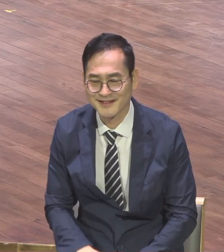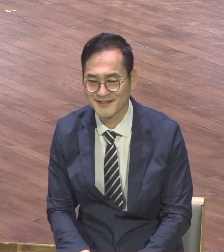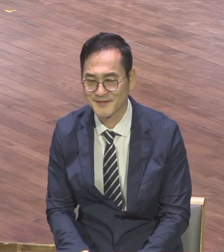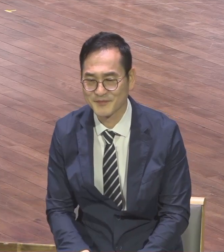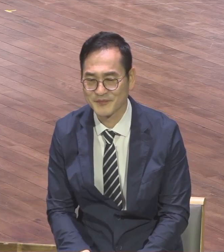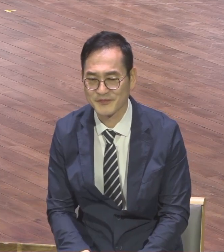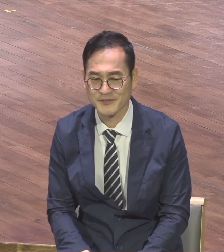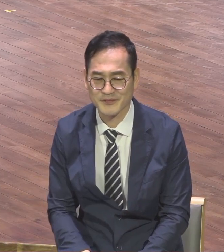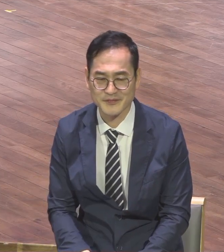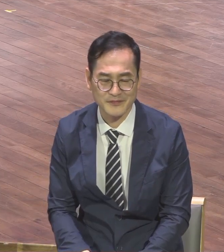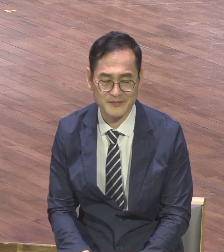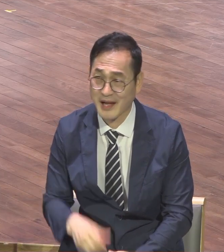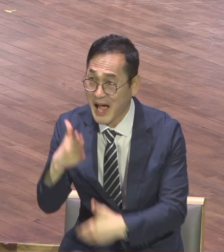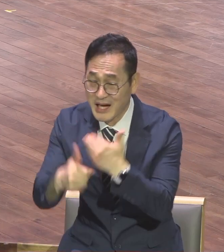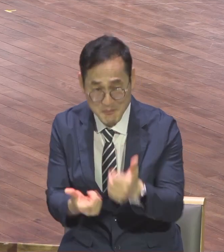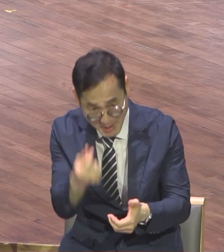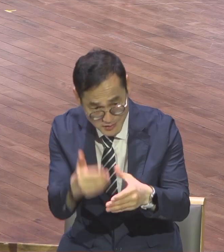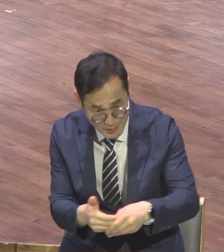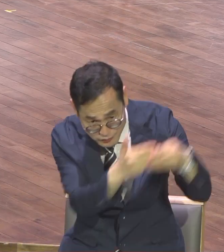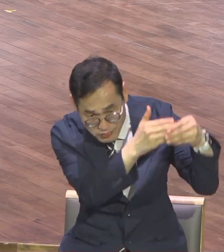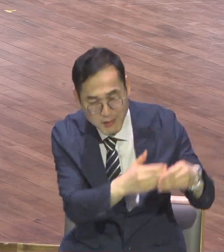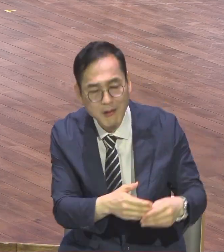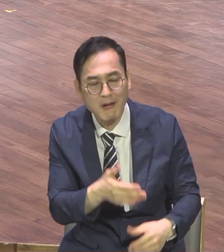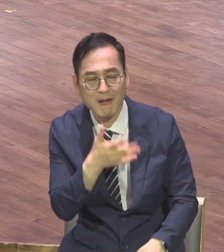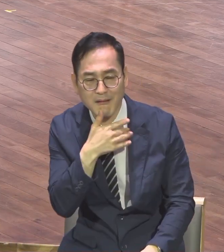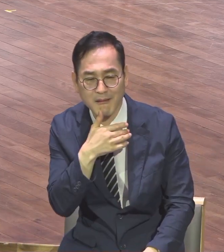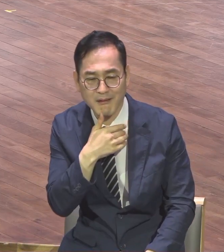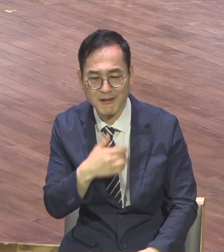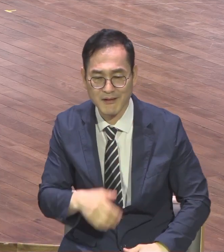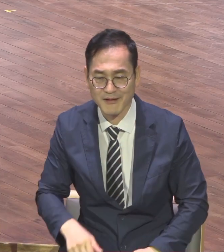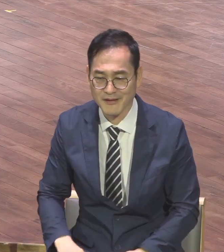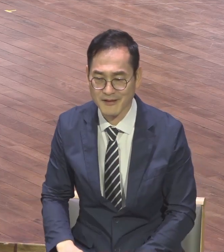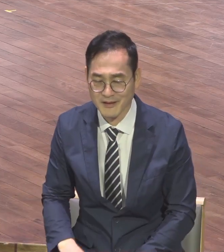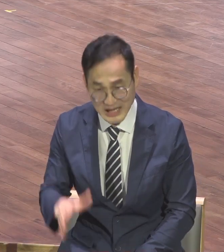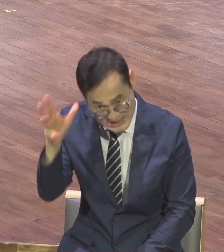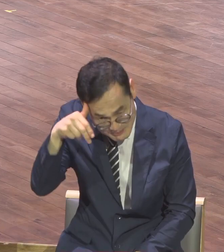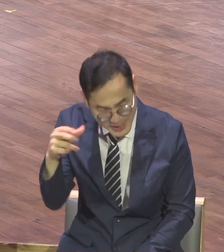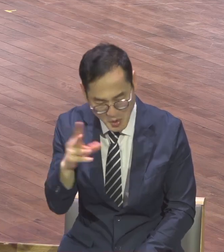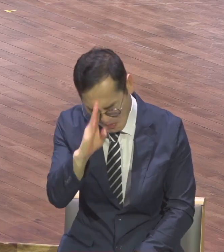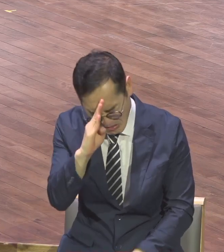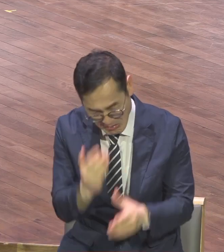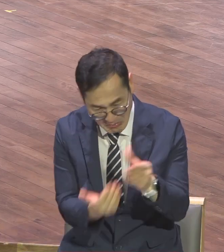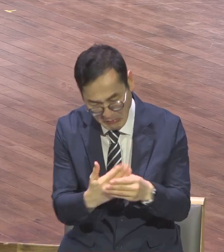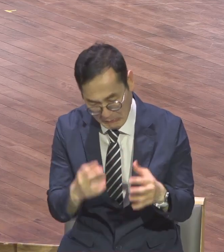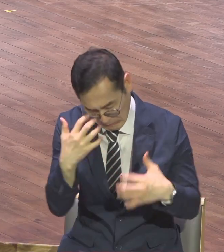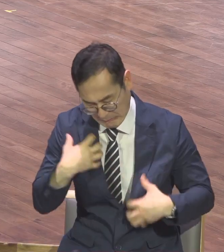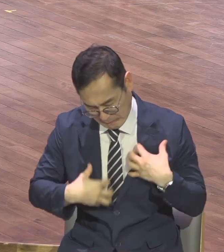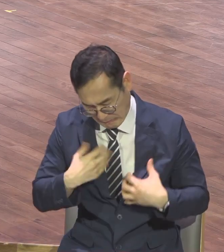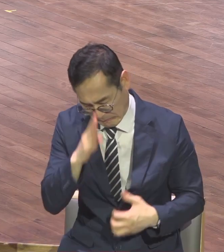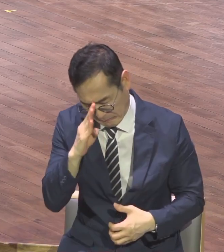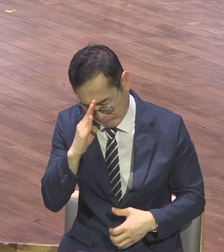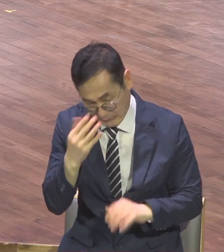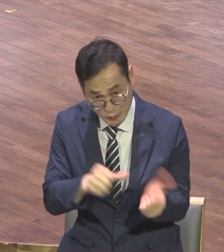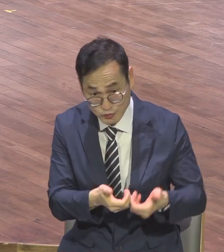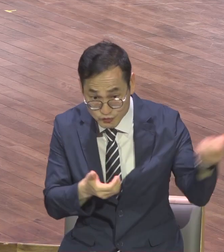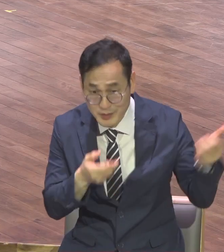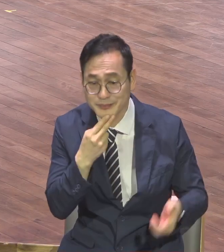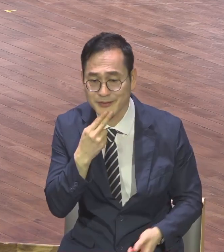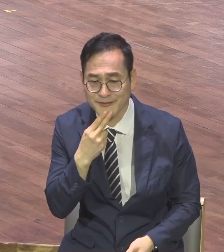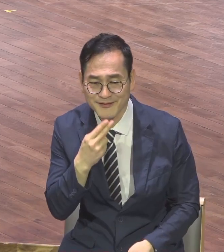남 시제지지 않고 하나님 확실하게 그냥 깨끗하게 하나님께 가게 하여 주옵소서.